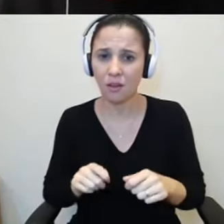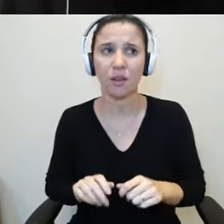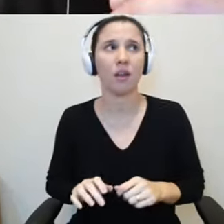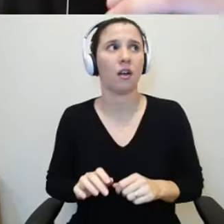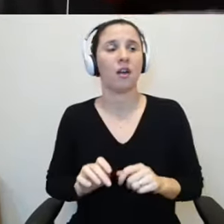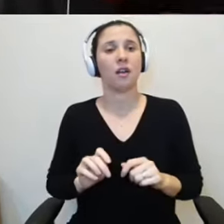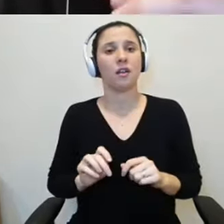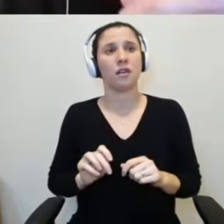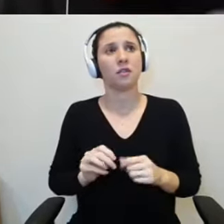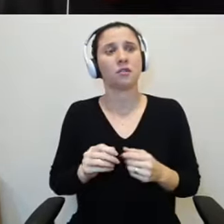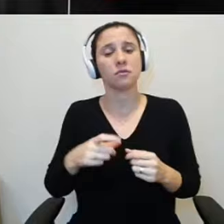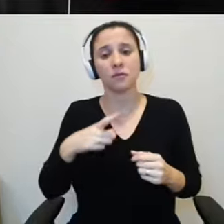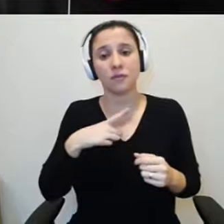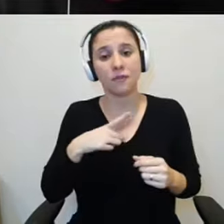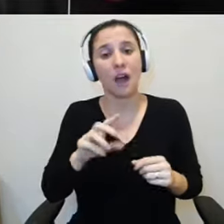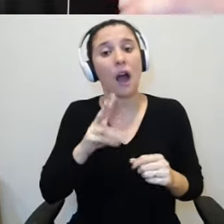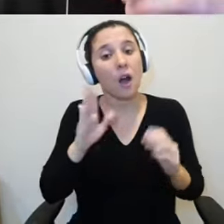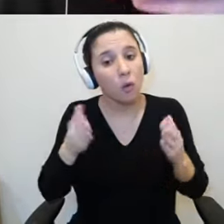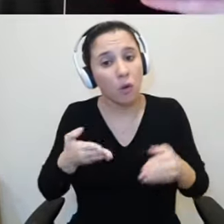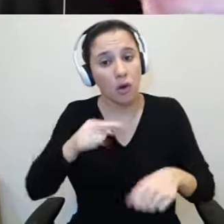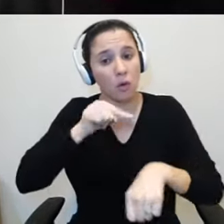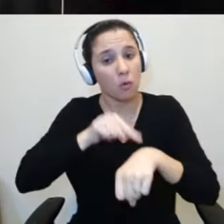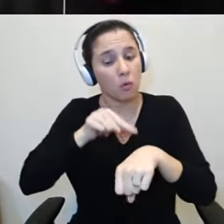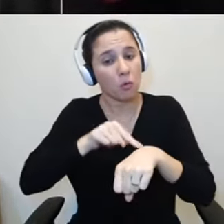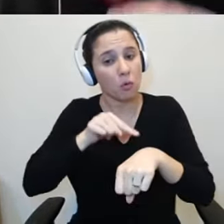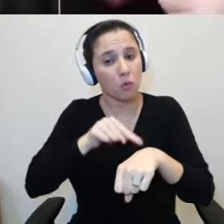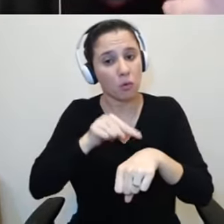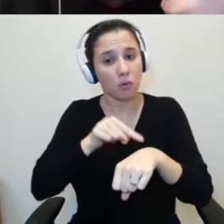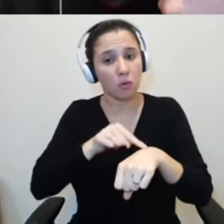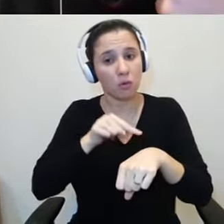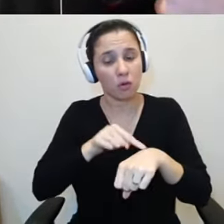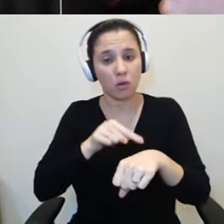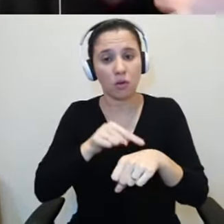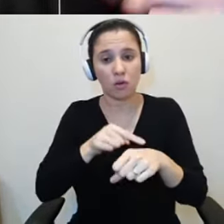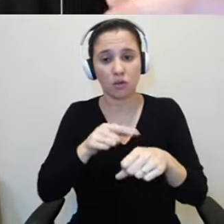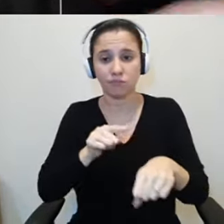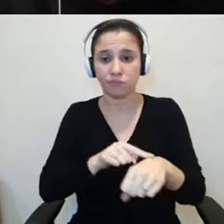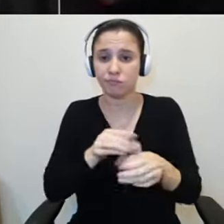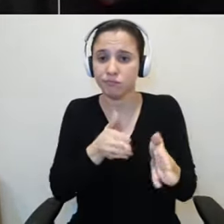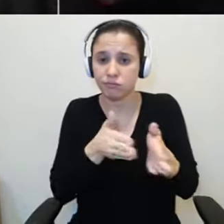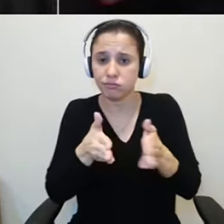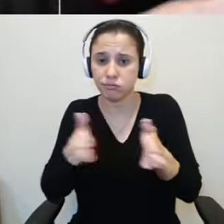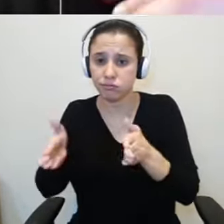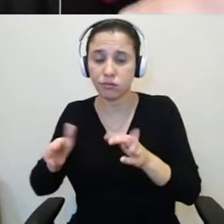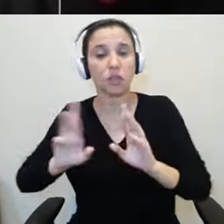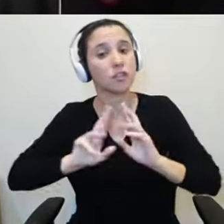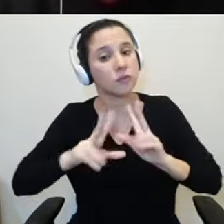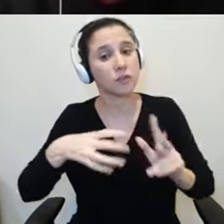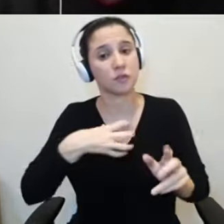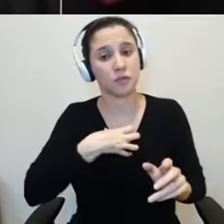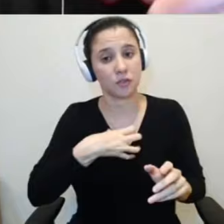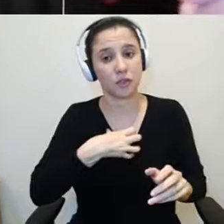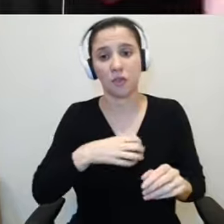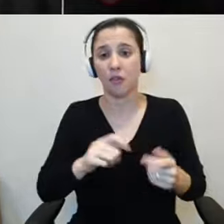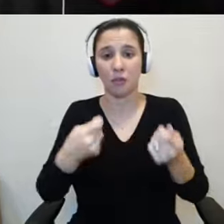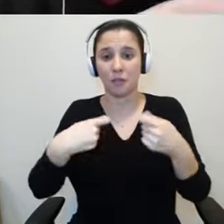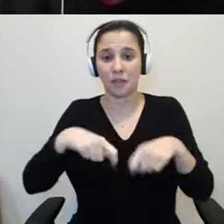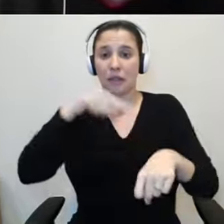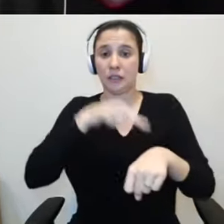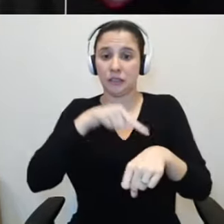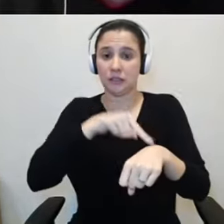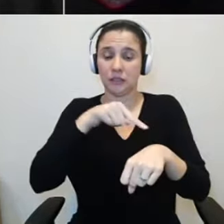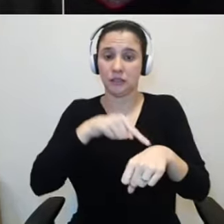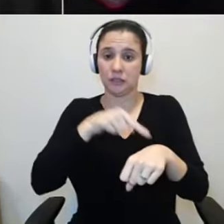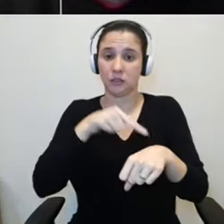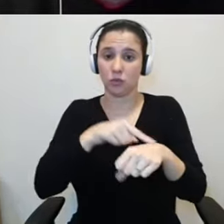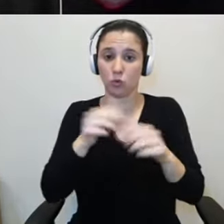em que o professor vai estar totalmente ali, online com vocês. Vocês vão ter, sim, conteúdos que vão ser direcionados para